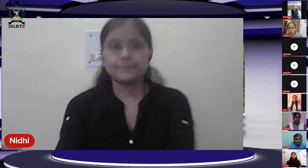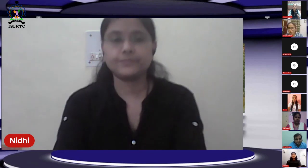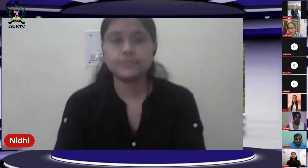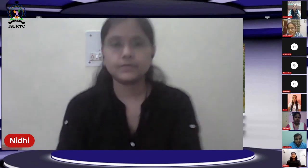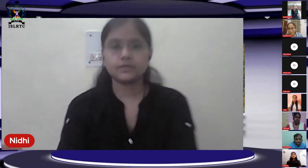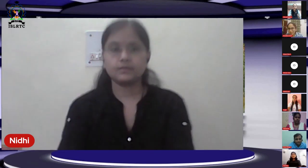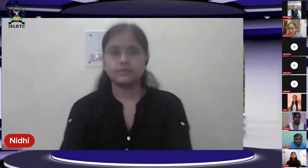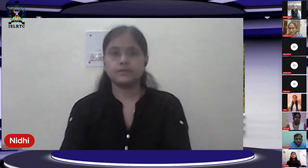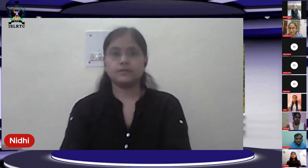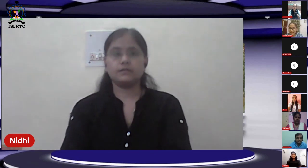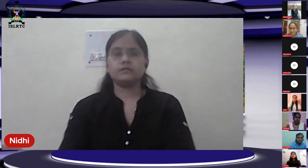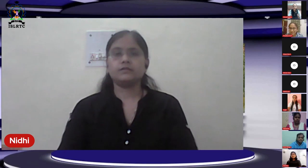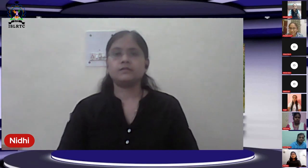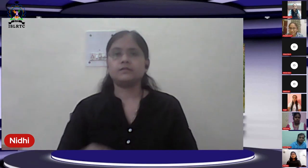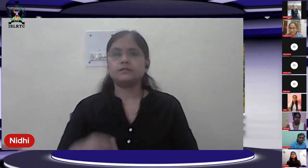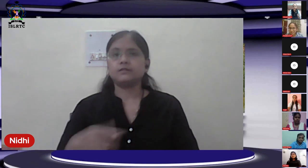कोई बताना चाहेगा?